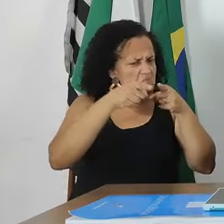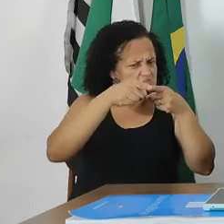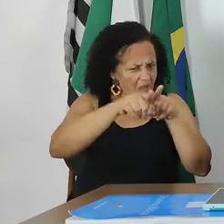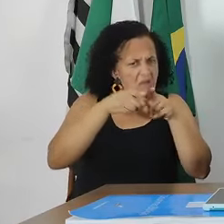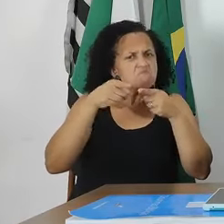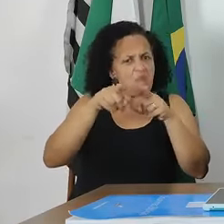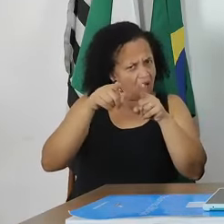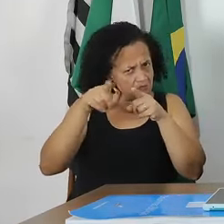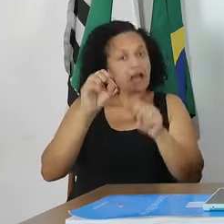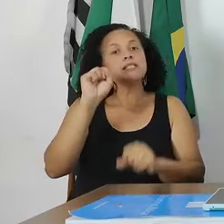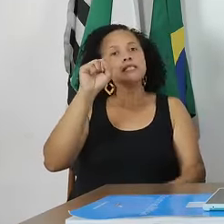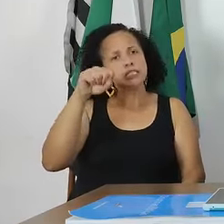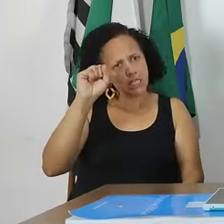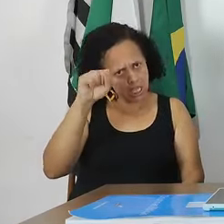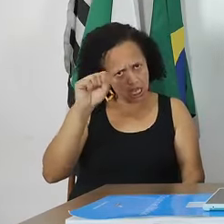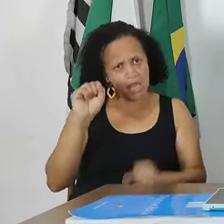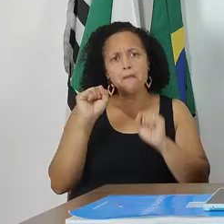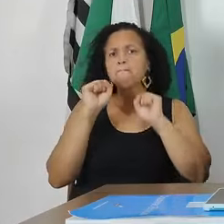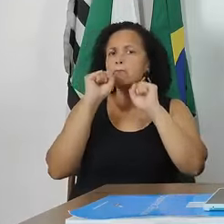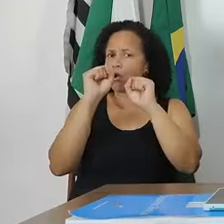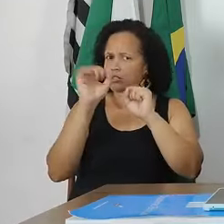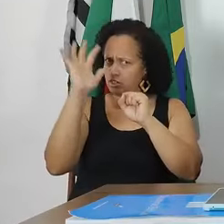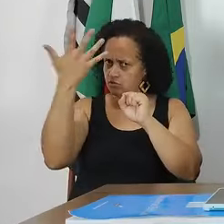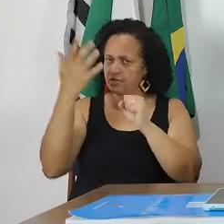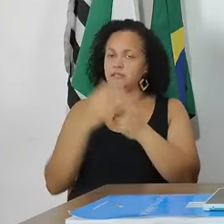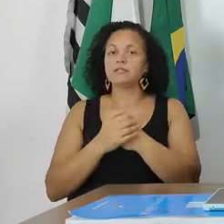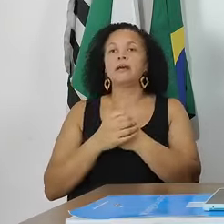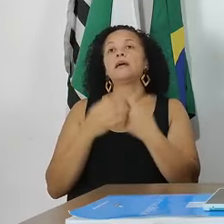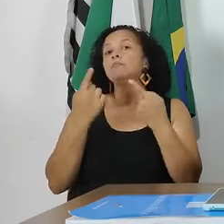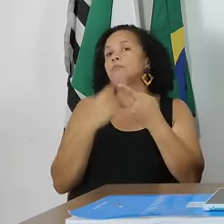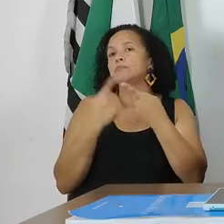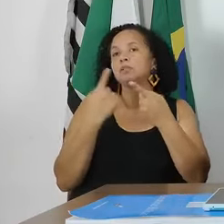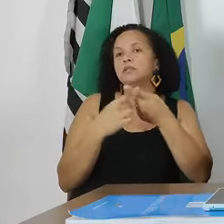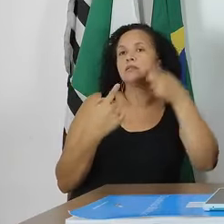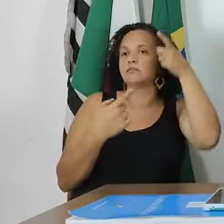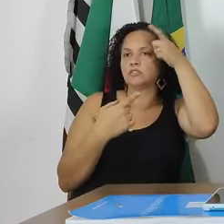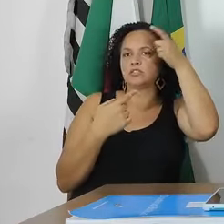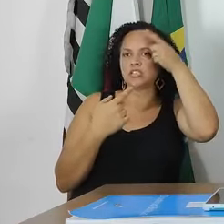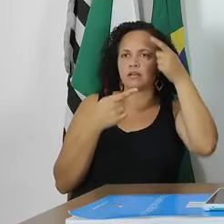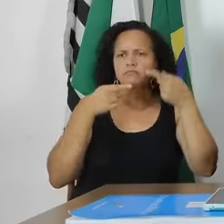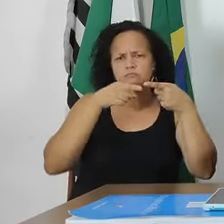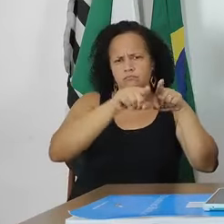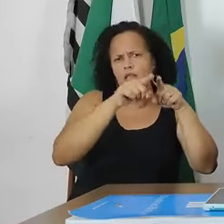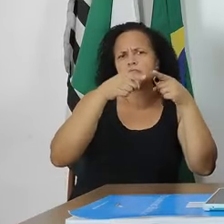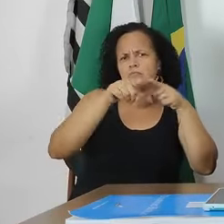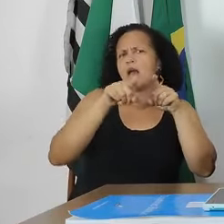Ele sabia que esses lobos iam vir, né? Porque esses falsos profetas, eles